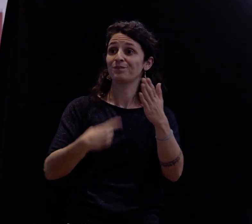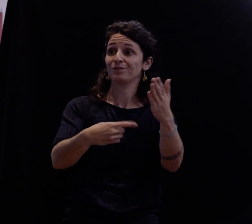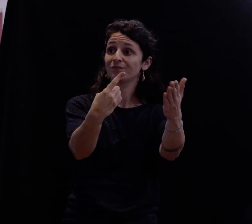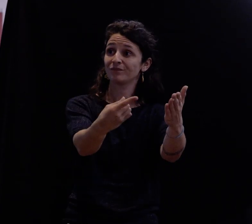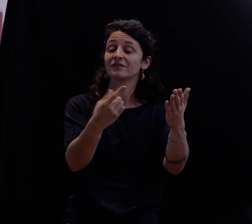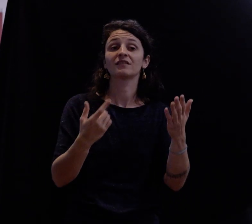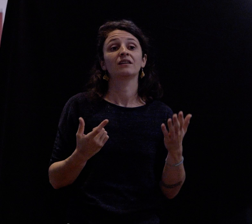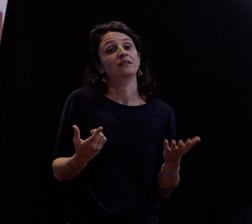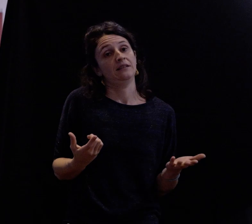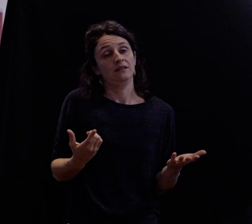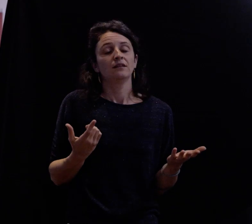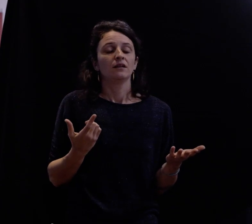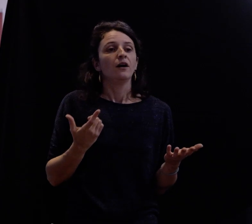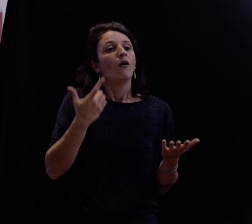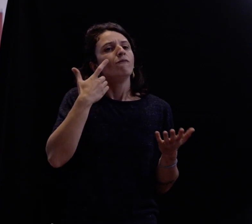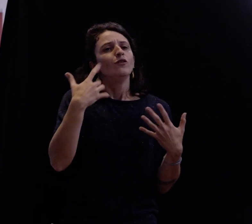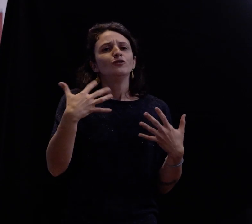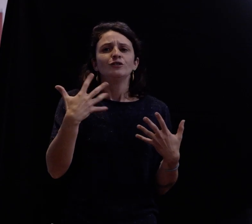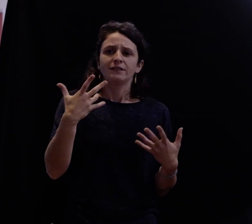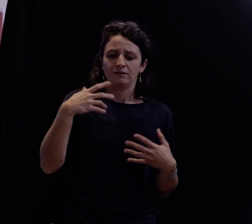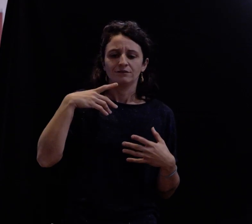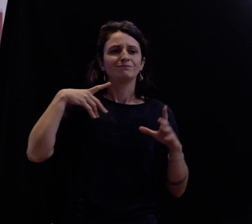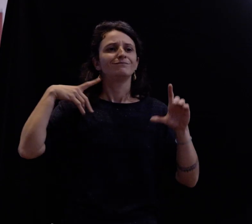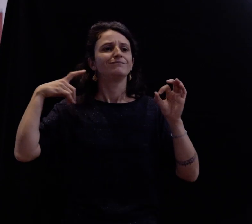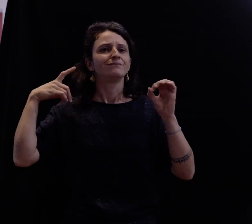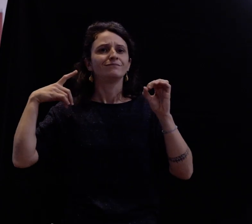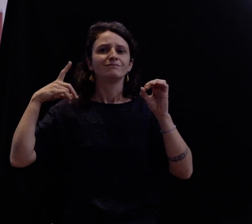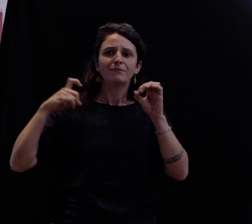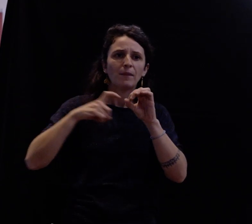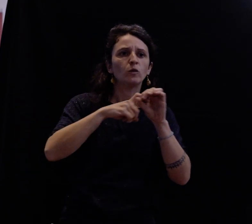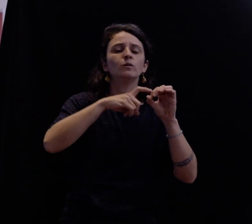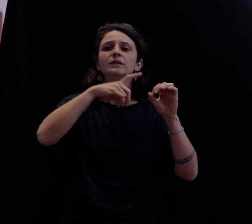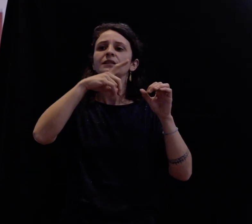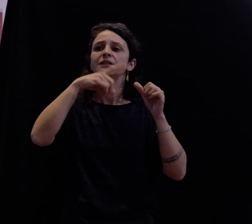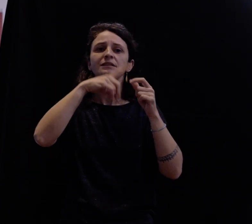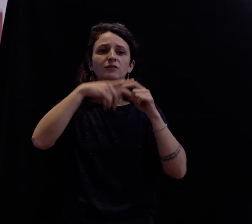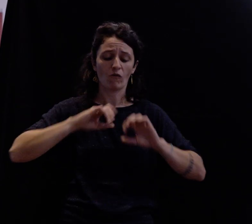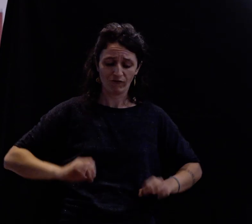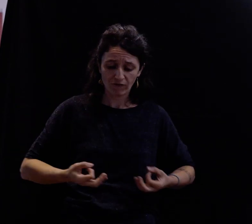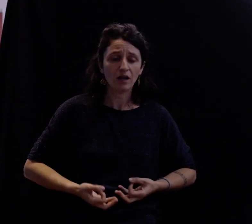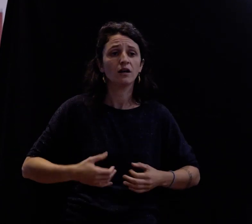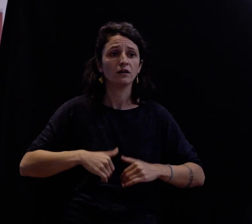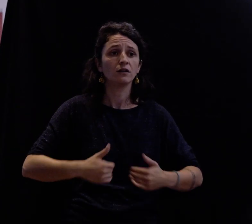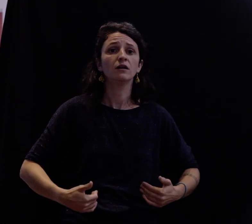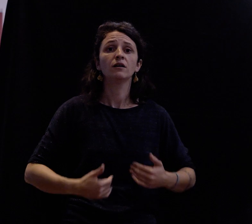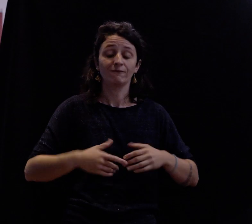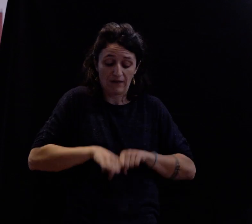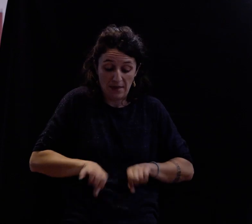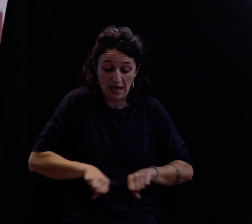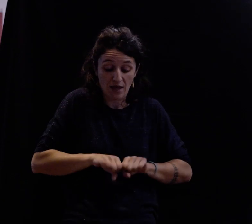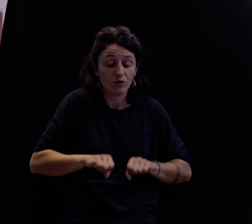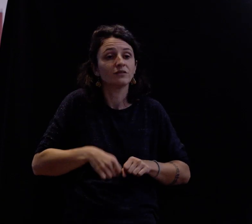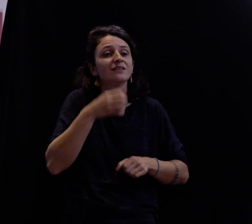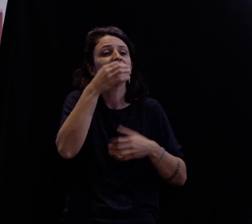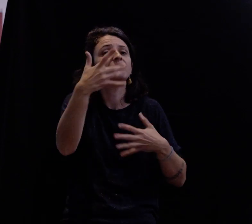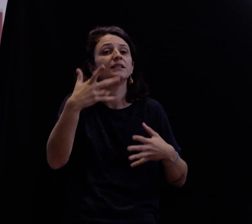vu tout à l'heure, quand on fabrique nos spermatozoïdes et nos ovules, c'est là que l'anomalie apparaît. Sauf qu'en fait, l'anomalie, elle apparaît au